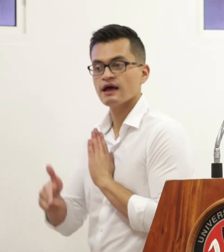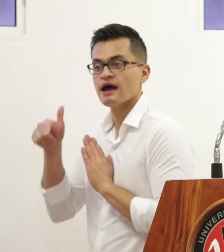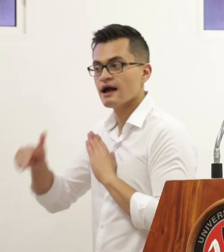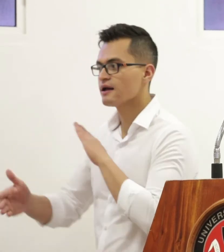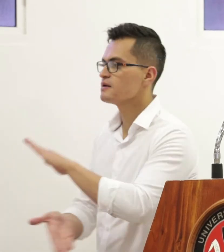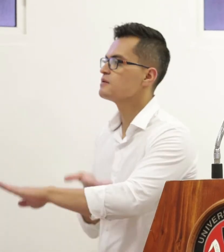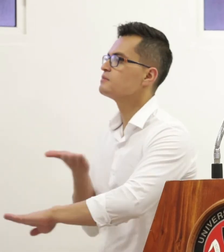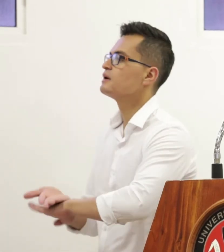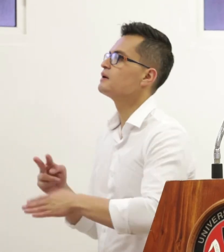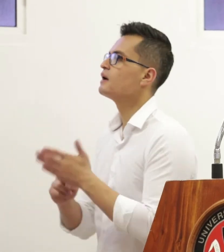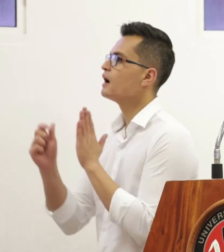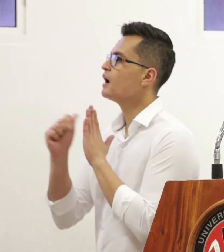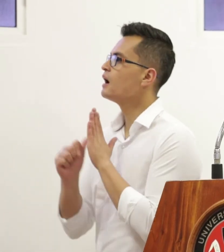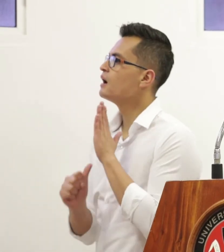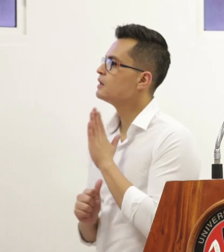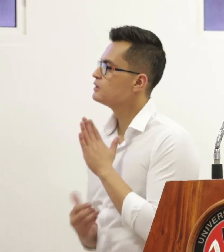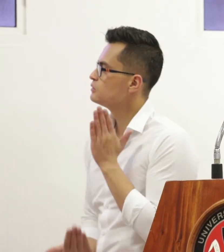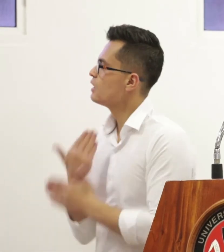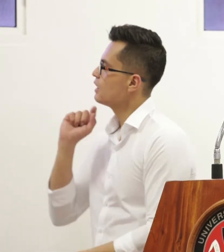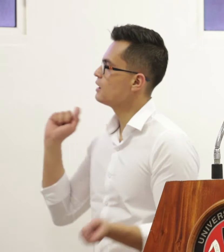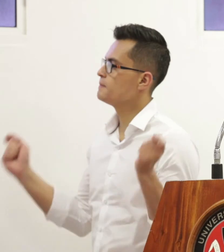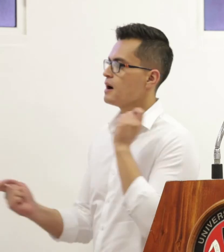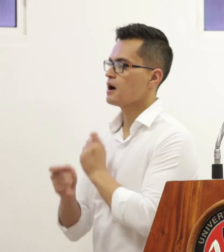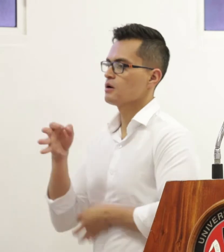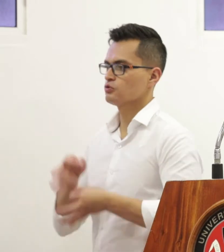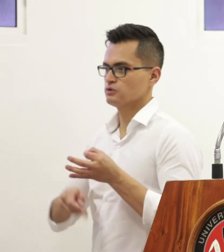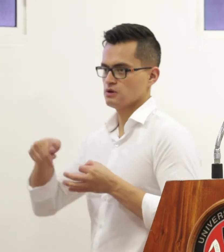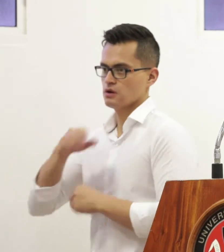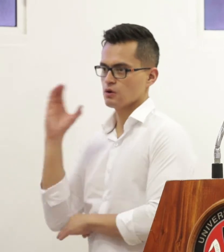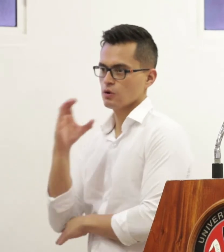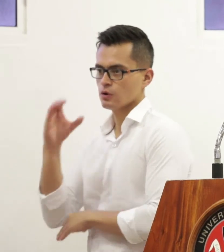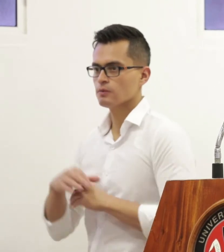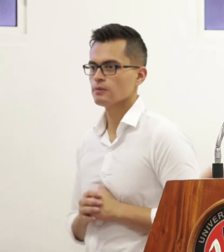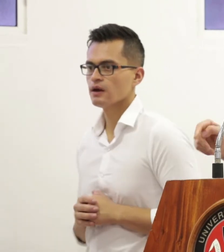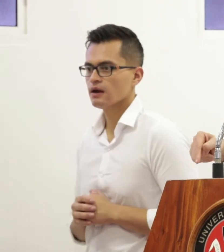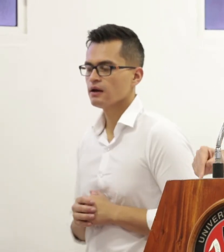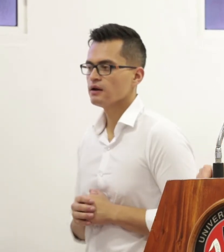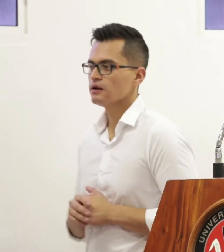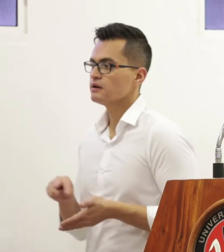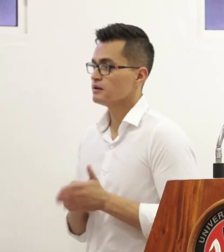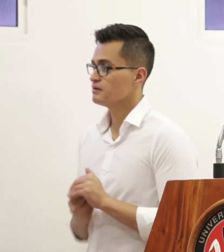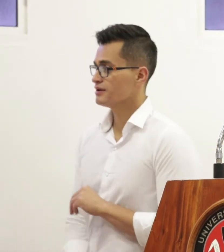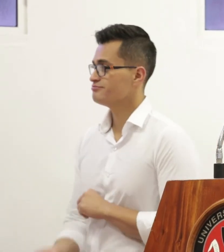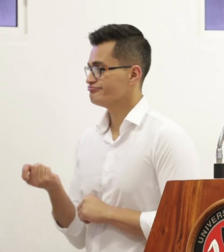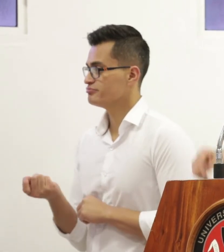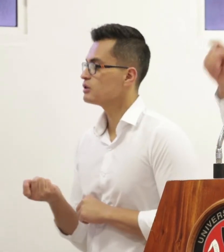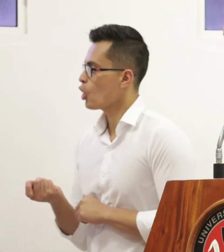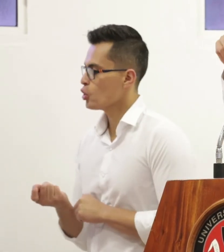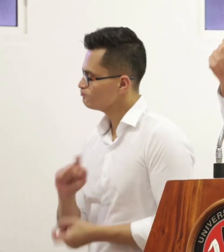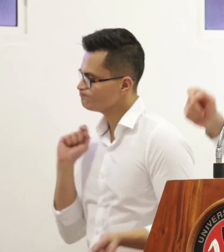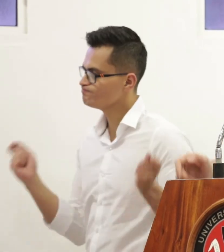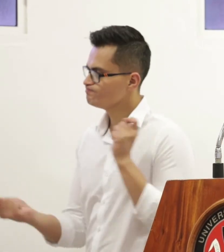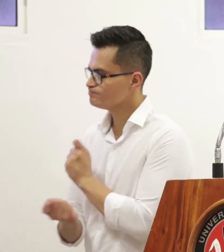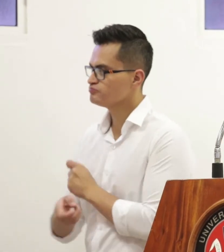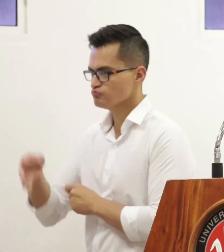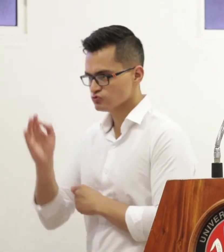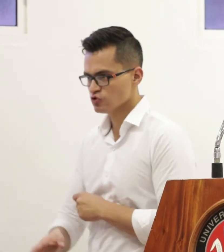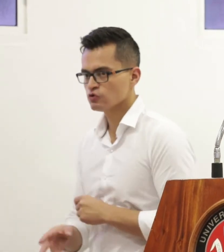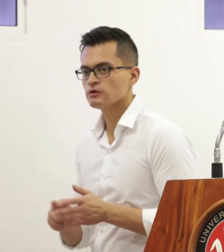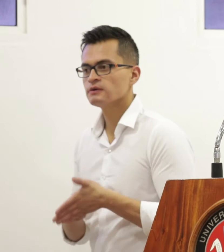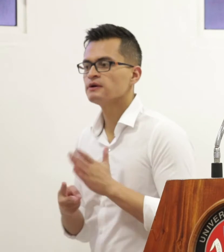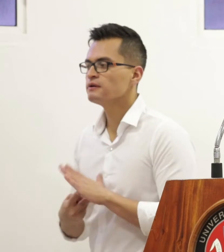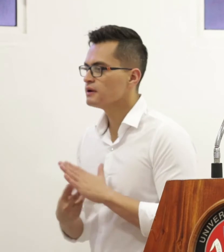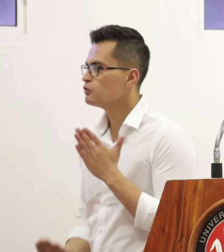nueva agenda de reforma de justicia en Colombia, y eso no es un logro menor. Una nueva agenda de reforma de justicia con nuevos